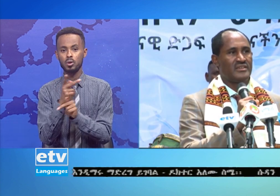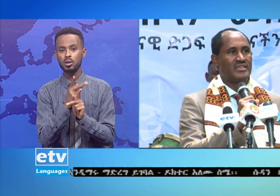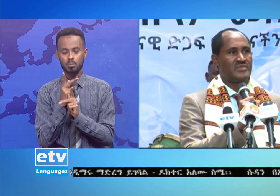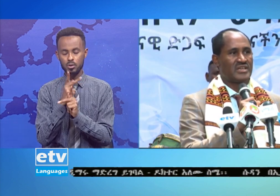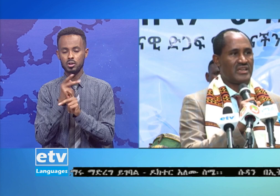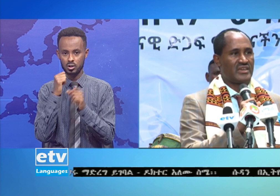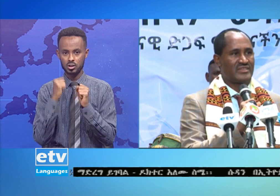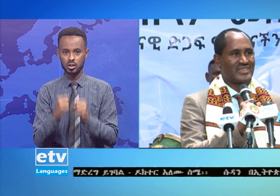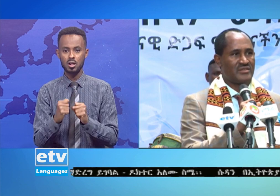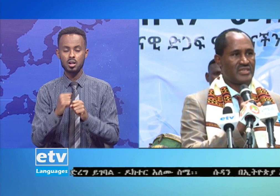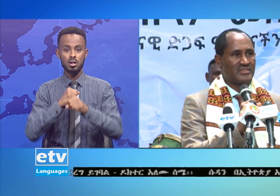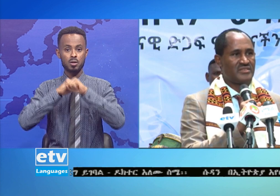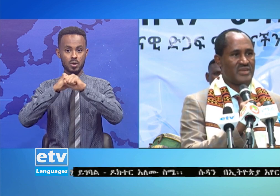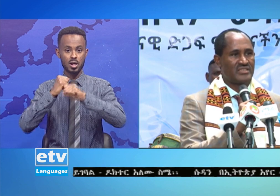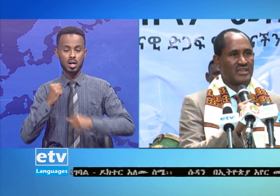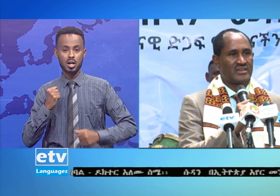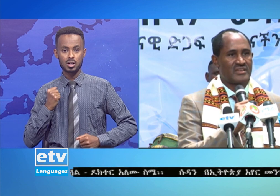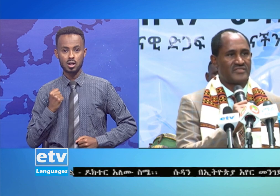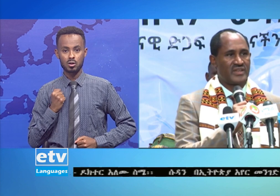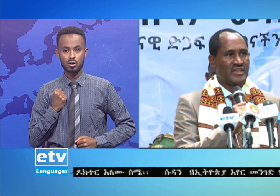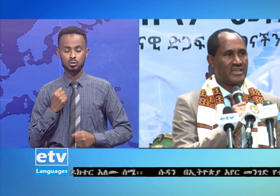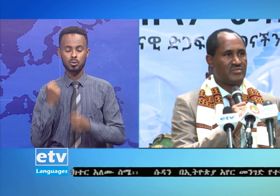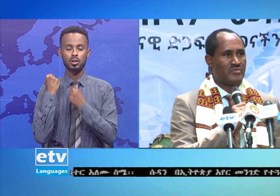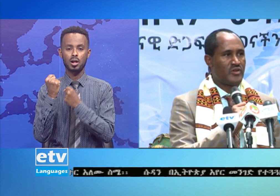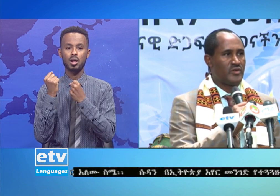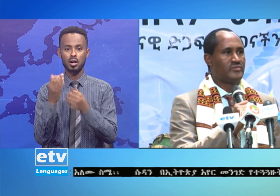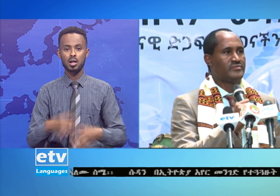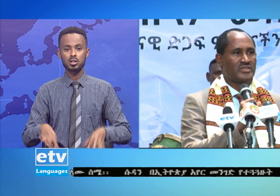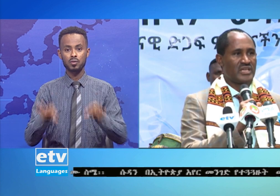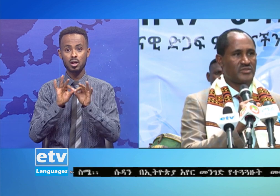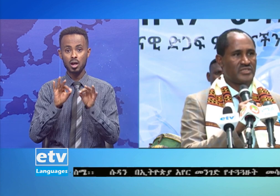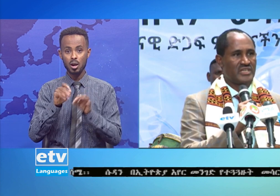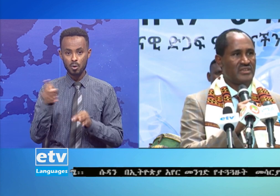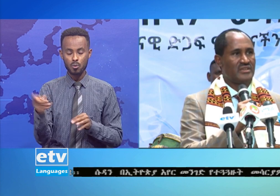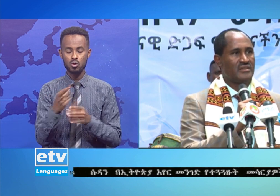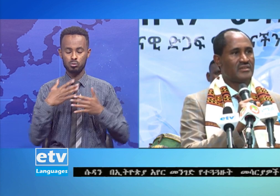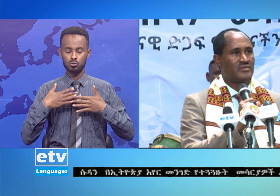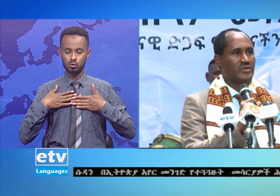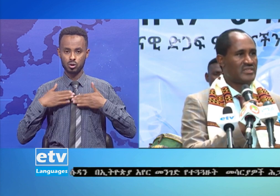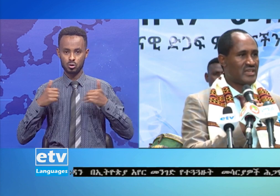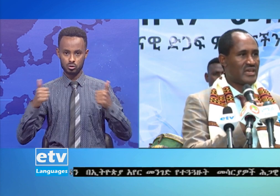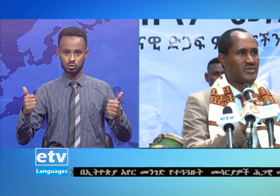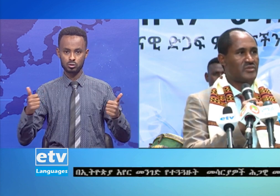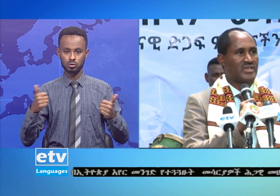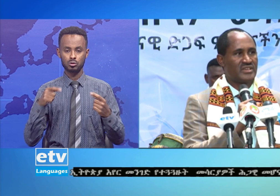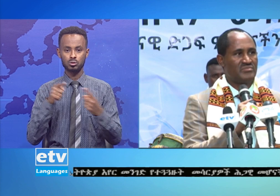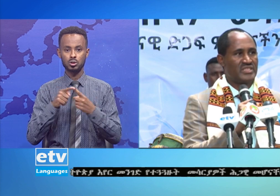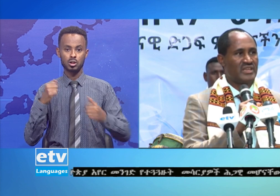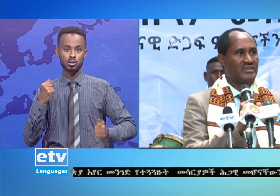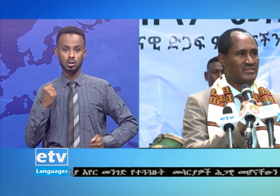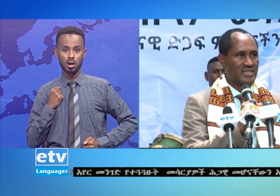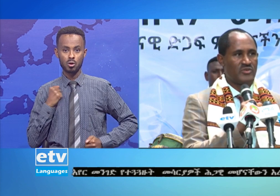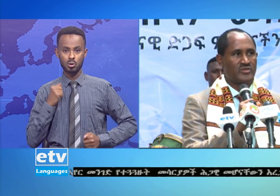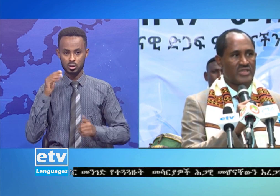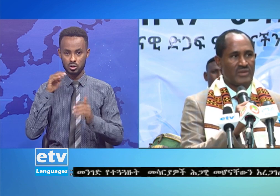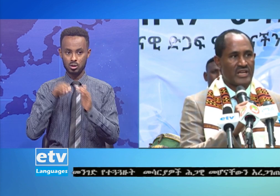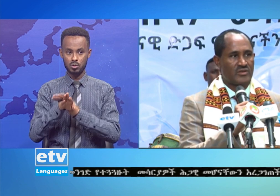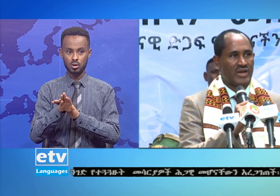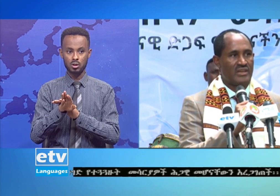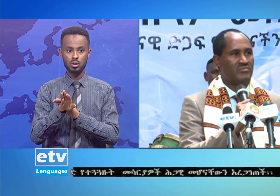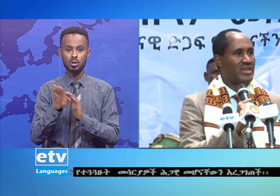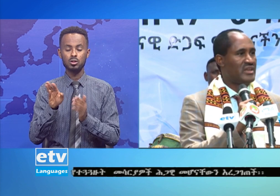እንዲቻል የመከላከያ ሰራዊታችን ማጠናከር አስፈላጊ በመሆኑ ወጣቶችን ወደ ሰራዊቱ አስገብተን